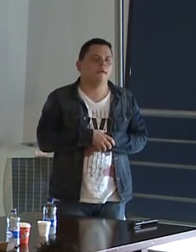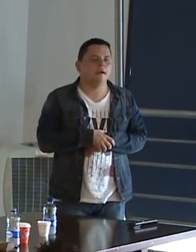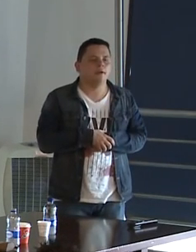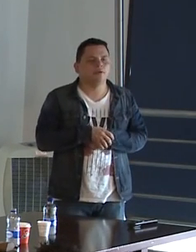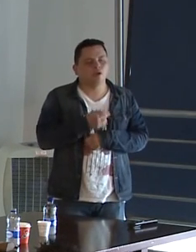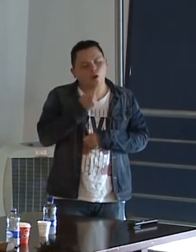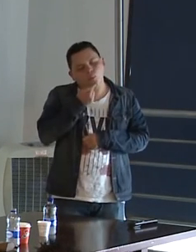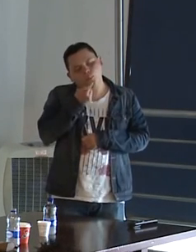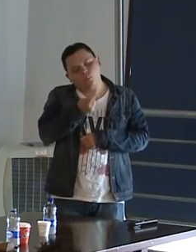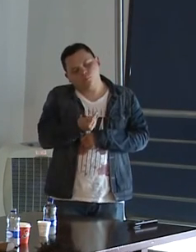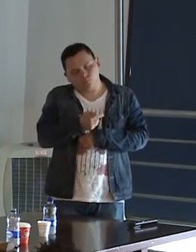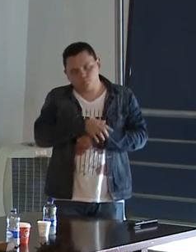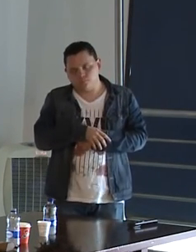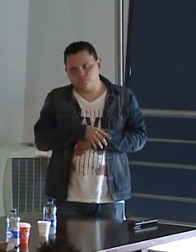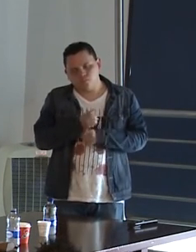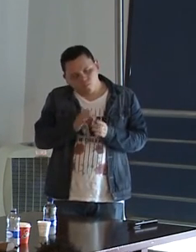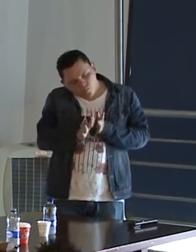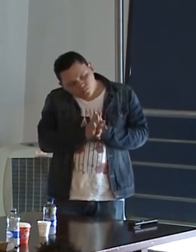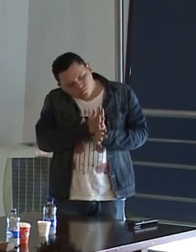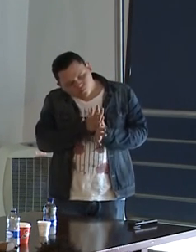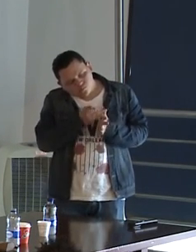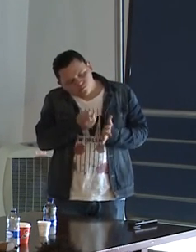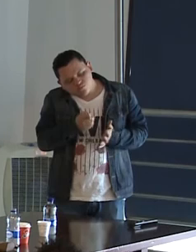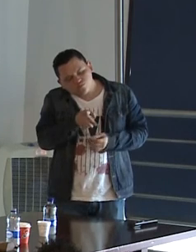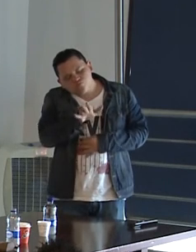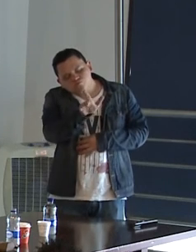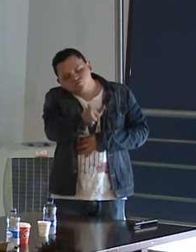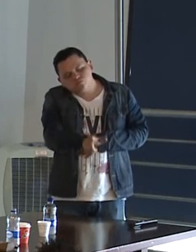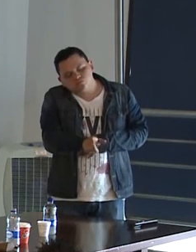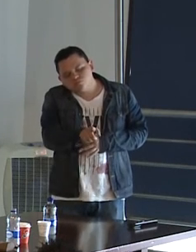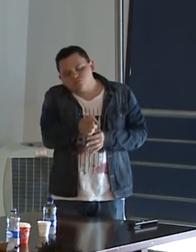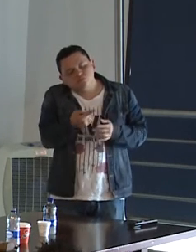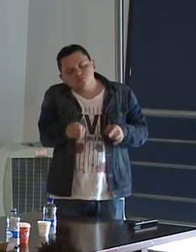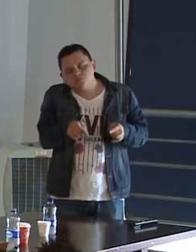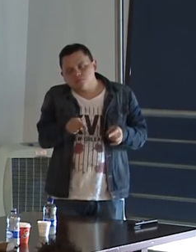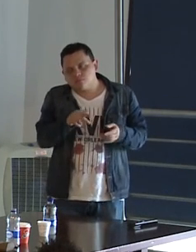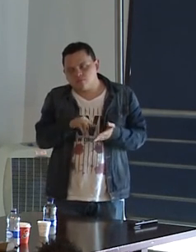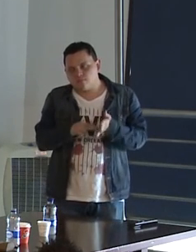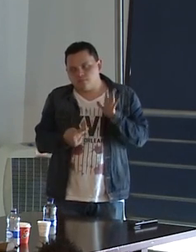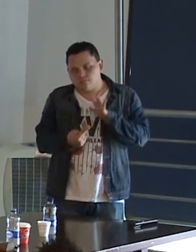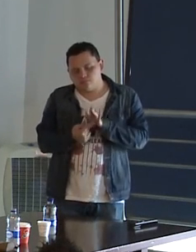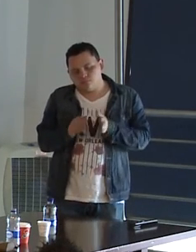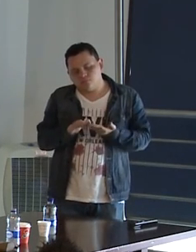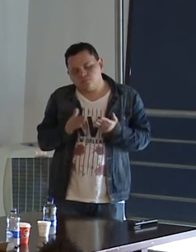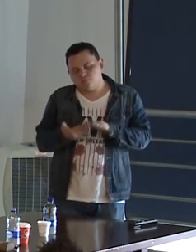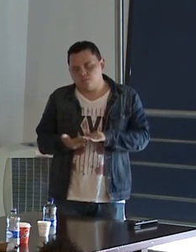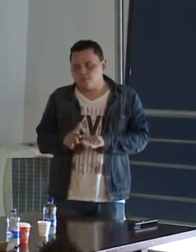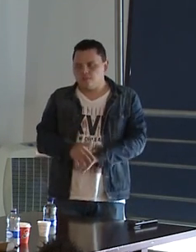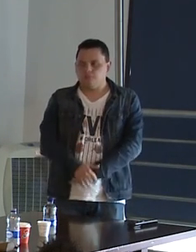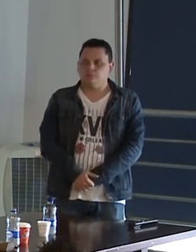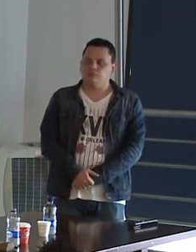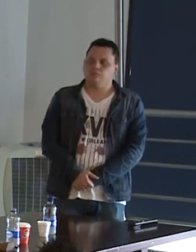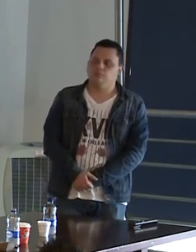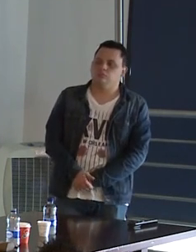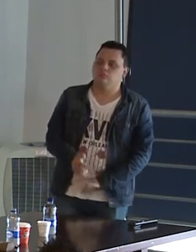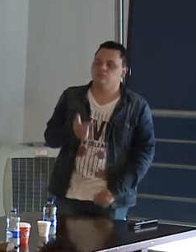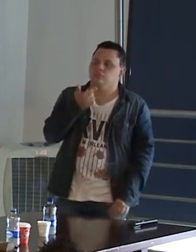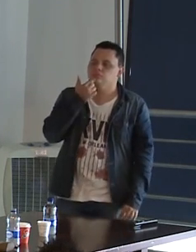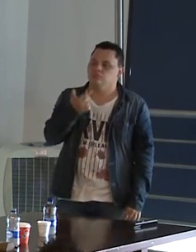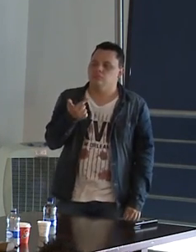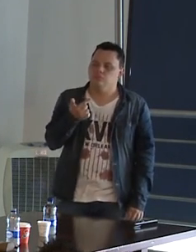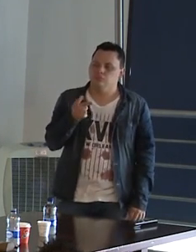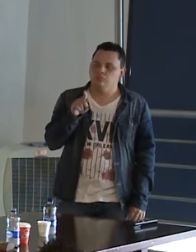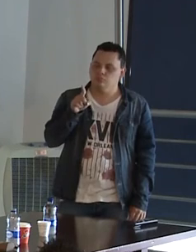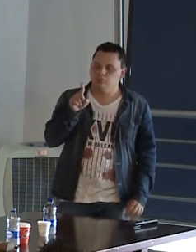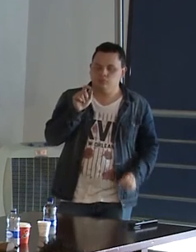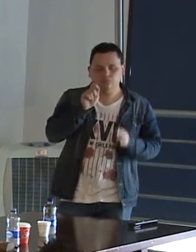y le dijimos: cuéntanos para ustedes qué es la comunidad. Él simplemente cogió